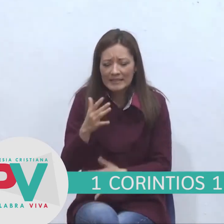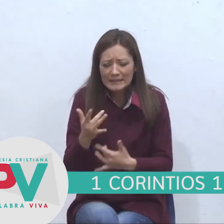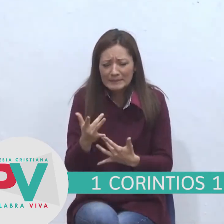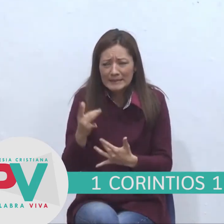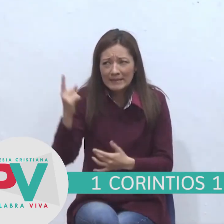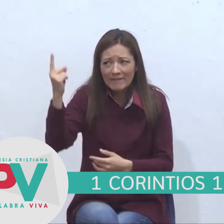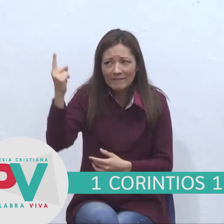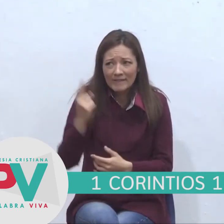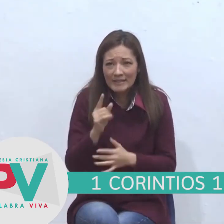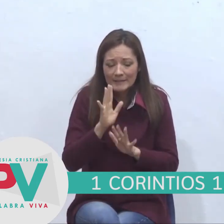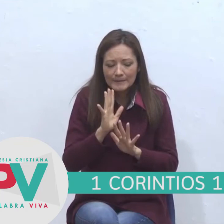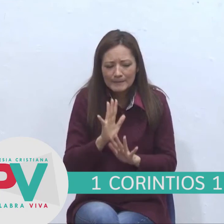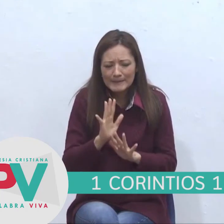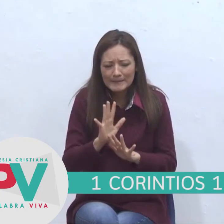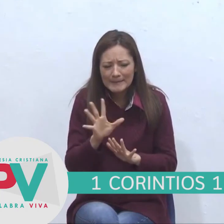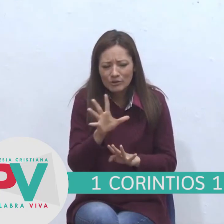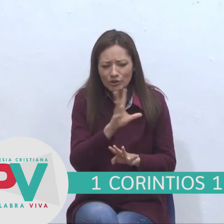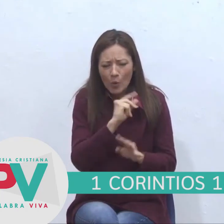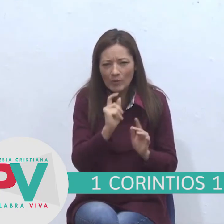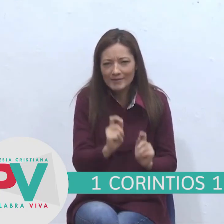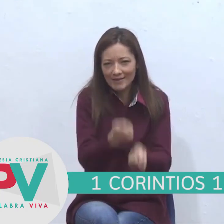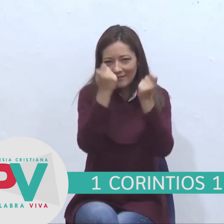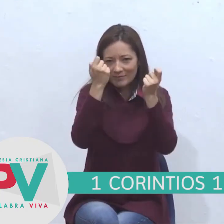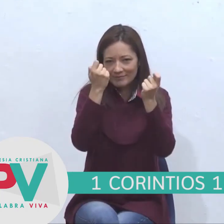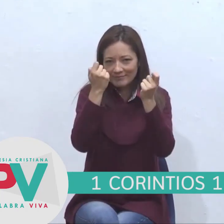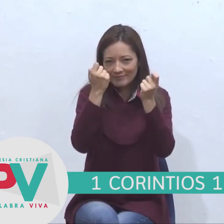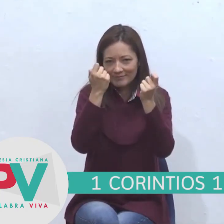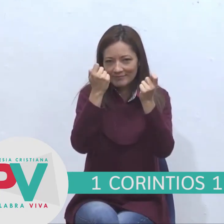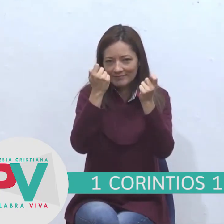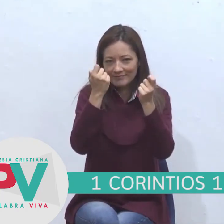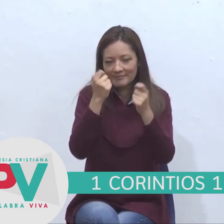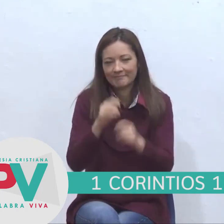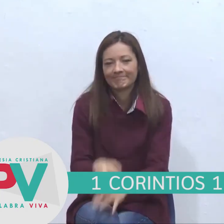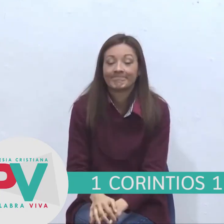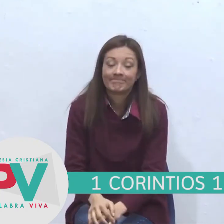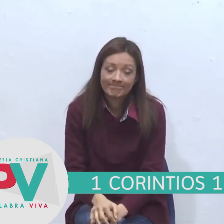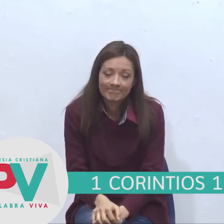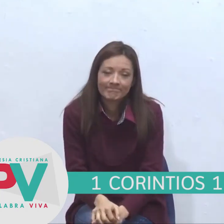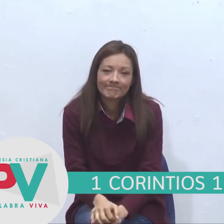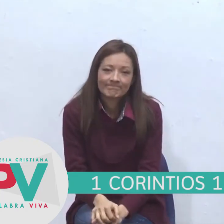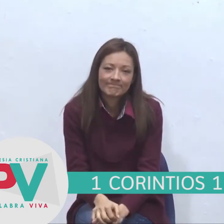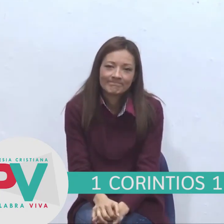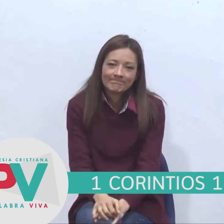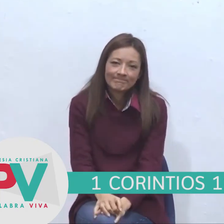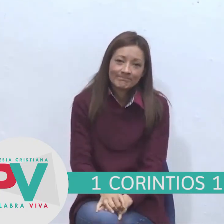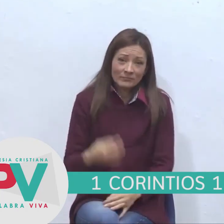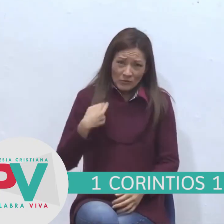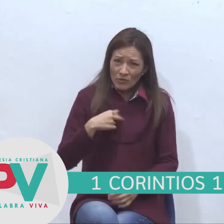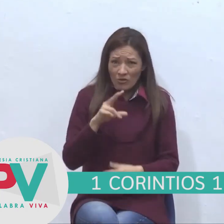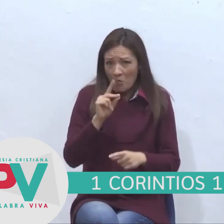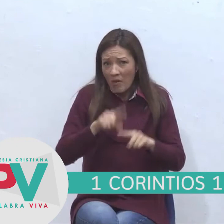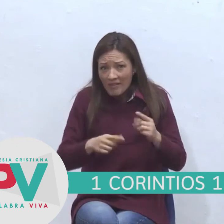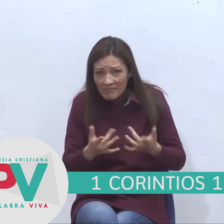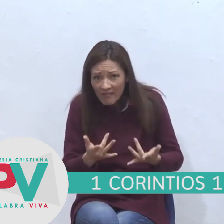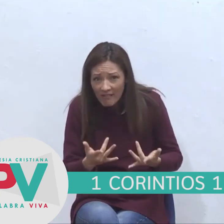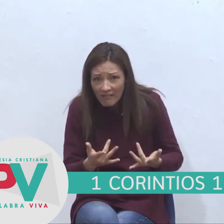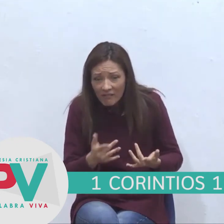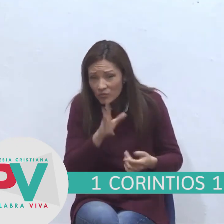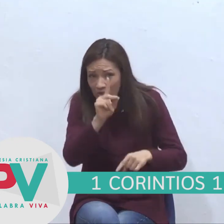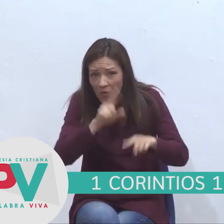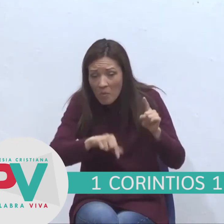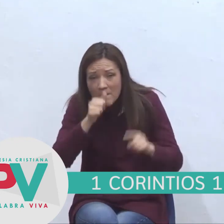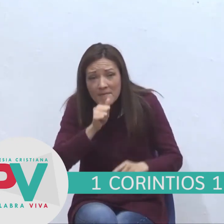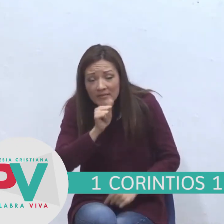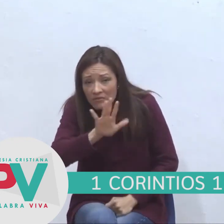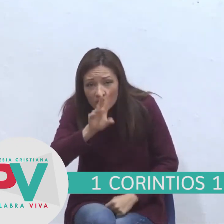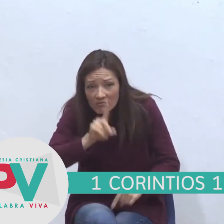con el propósito de que todos sean salvos. No nos vamos a esperar. No vamos a ser pacientes unos